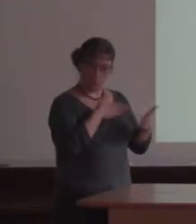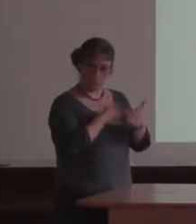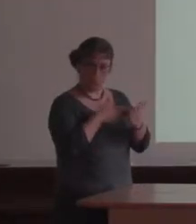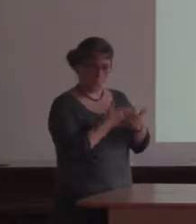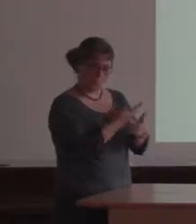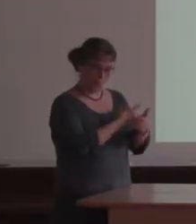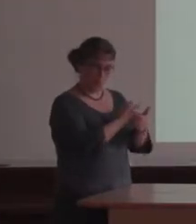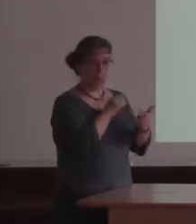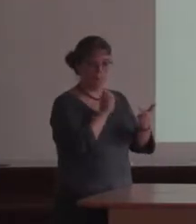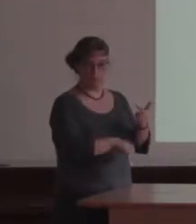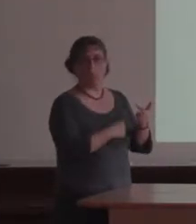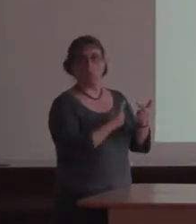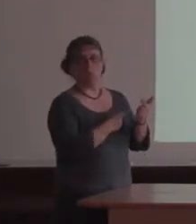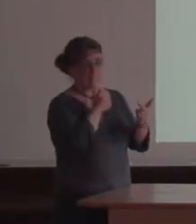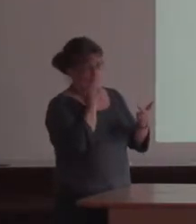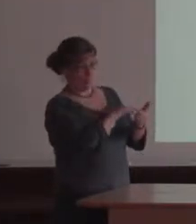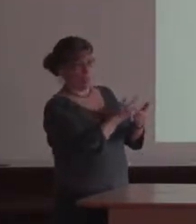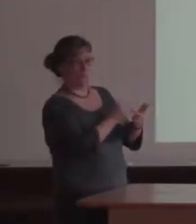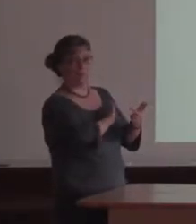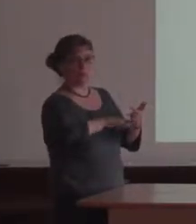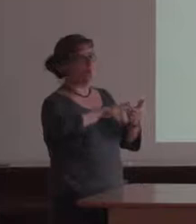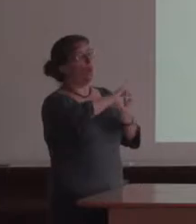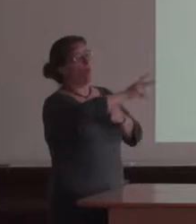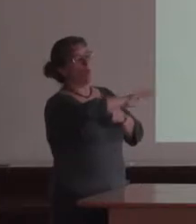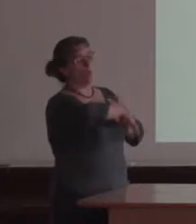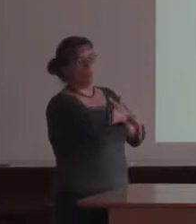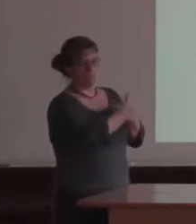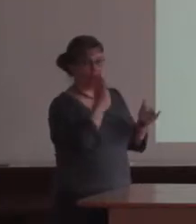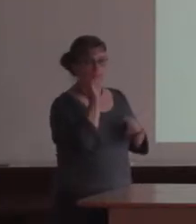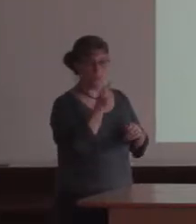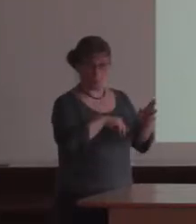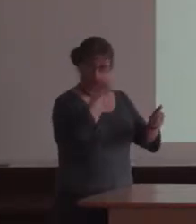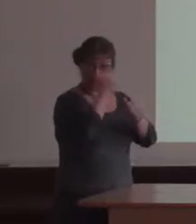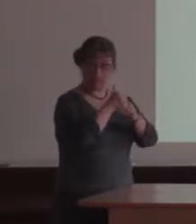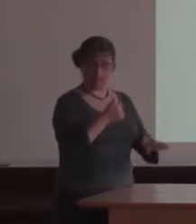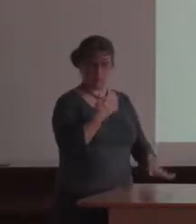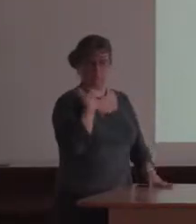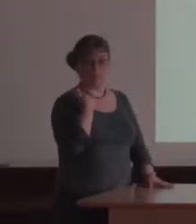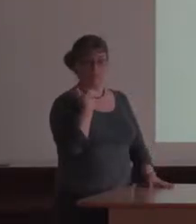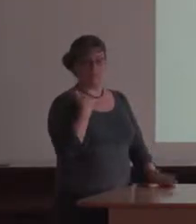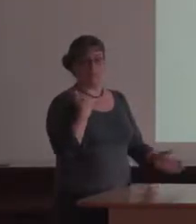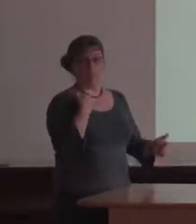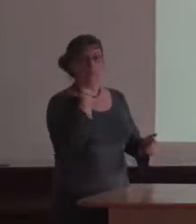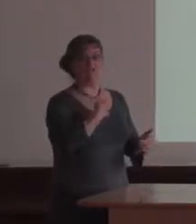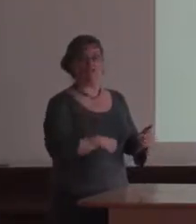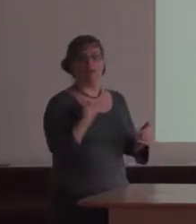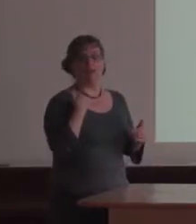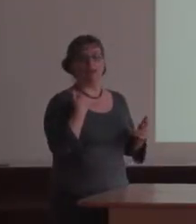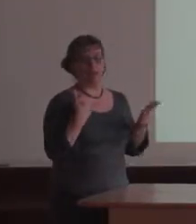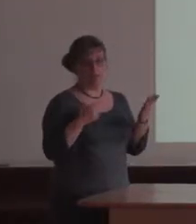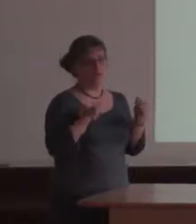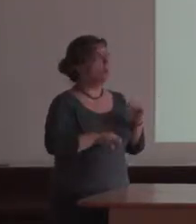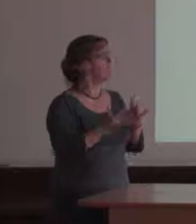m'intéresse pour voir si mon fixe a fonctionné par exemple. Donc je lui dis lance-moi juste ceux qui ont échoué, avec un petit peu de chance. Cette fois-ci, ils vont